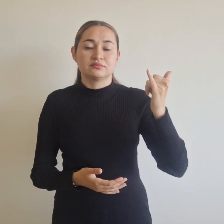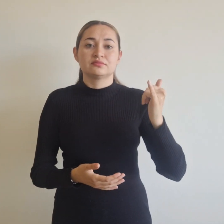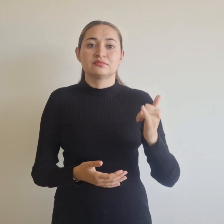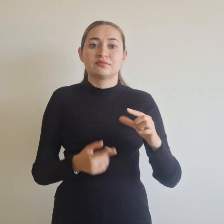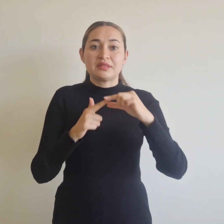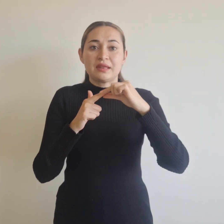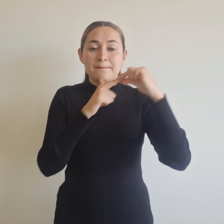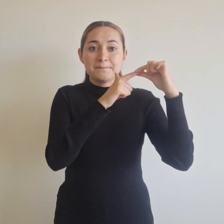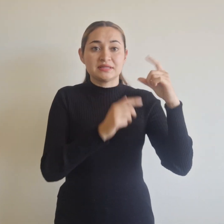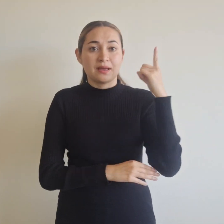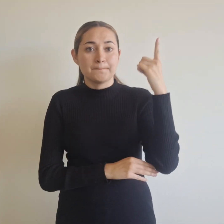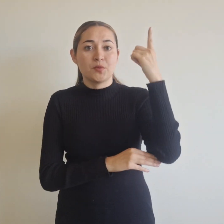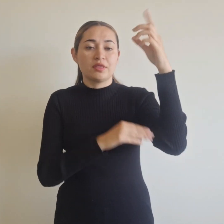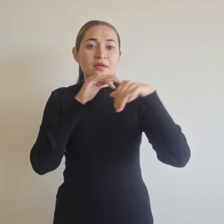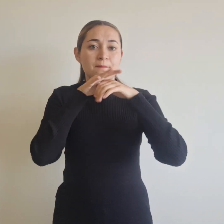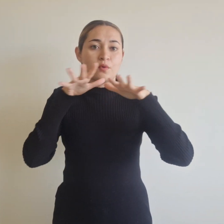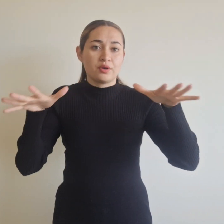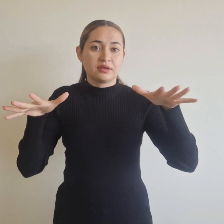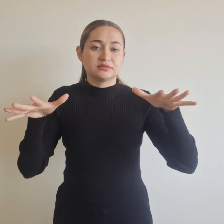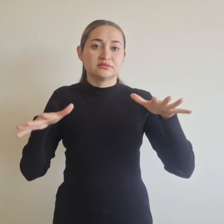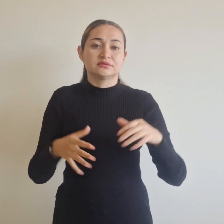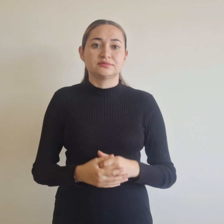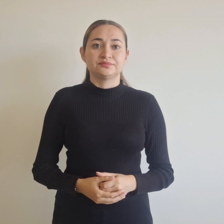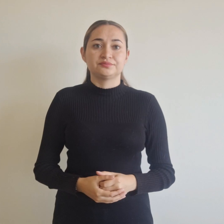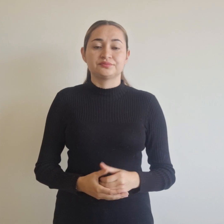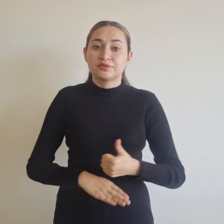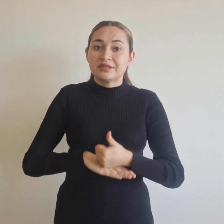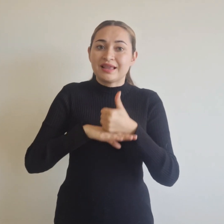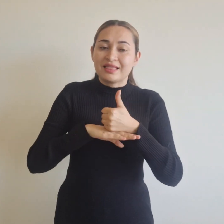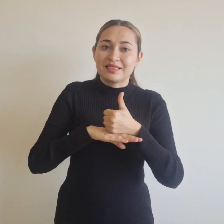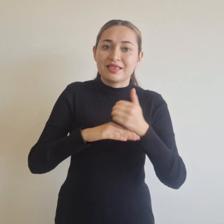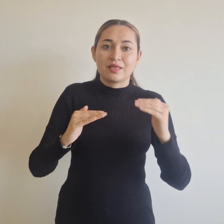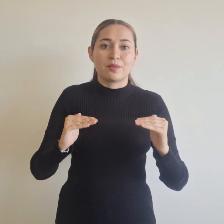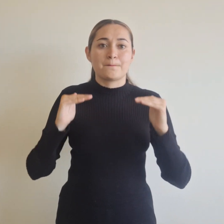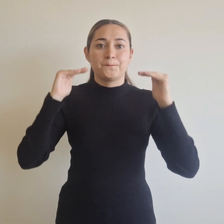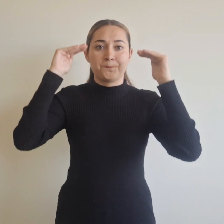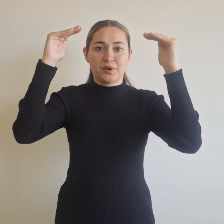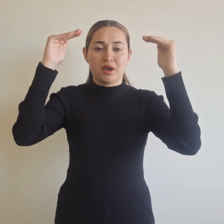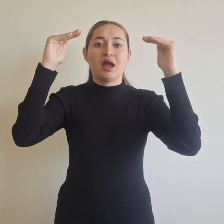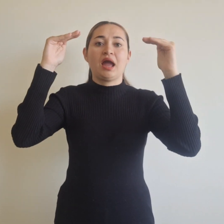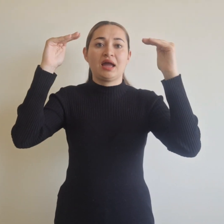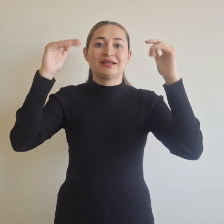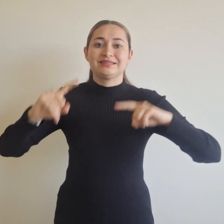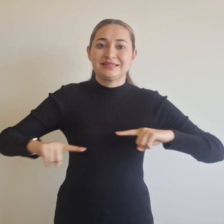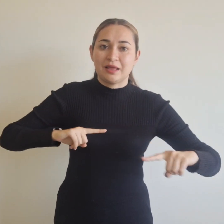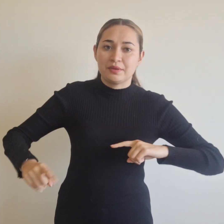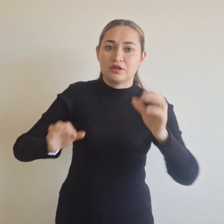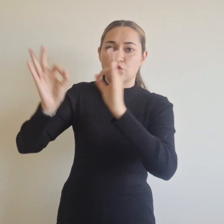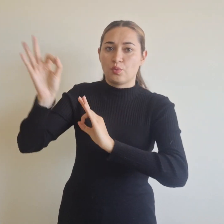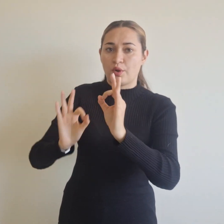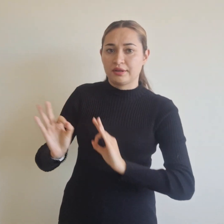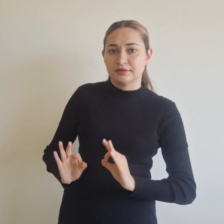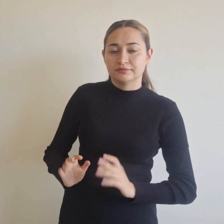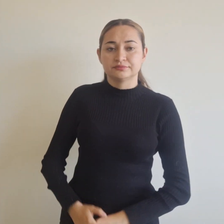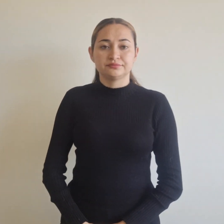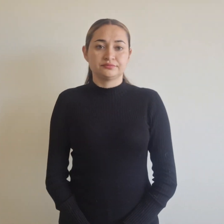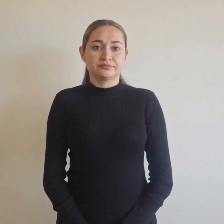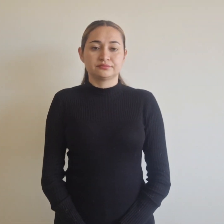en políticas públicas, en gerencia y con maestría en administración de organizaciones. Con más